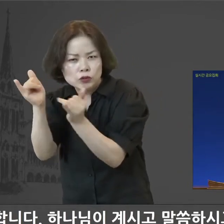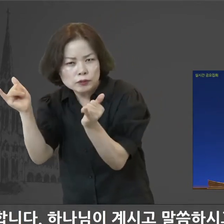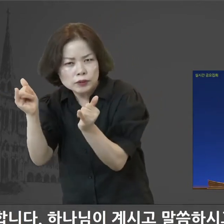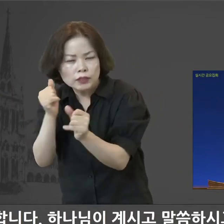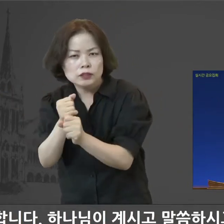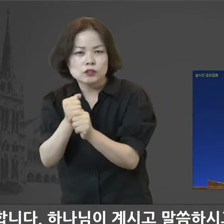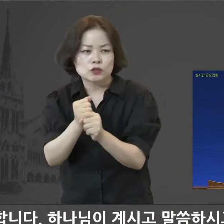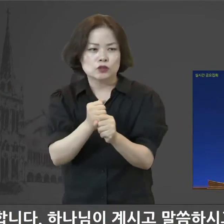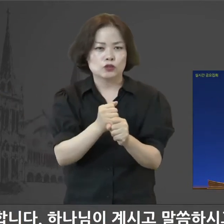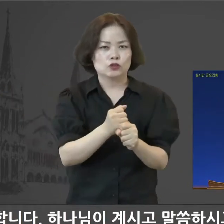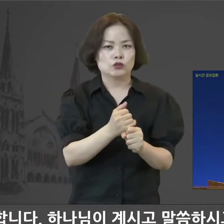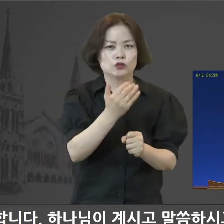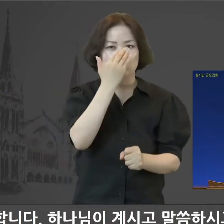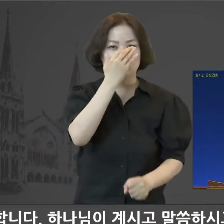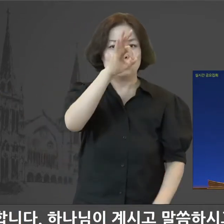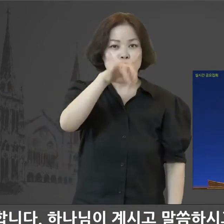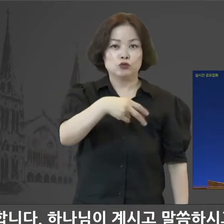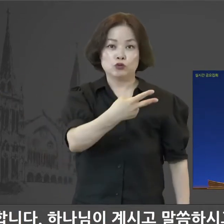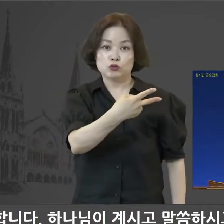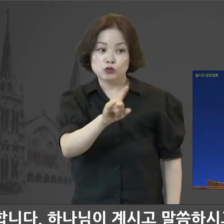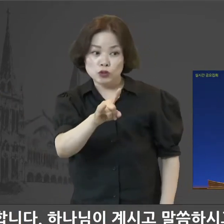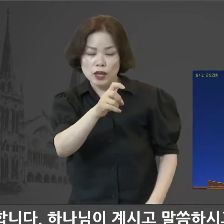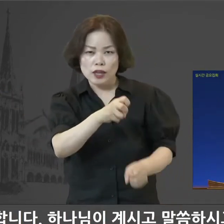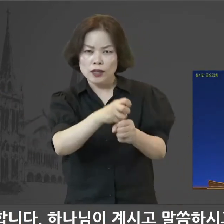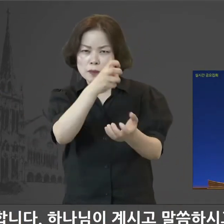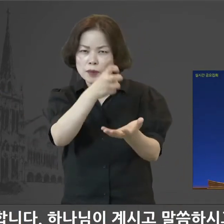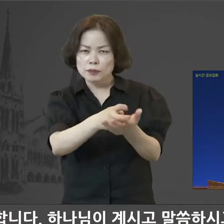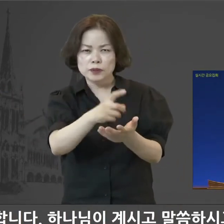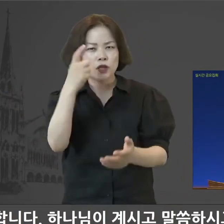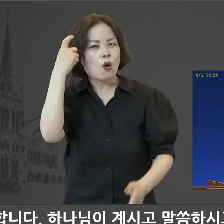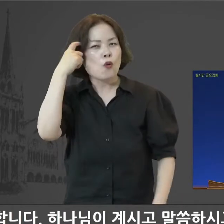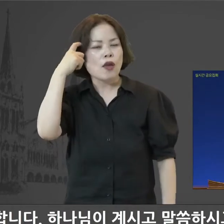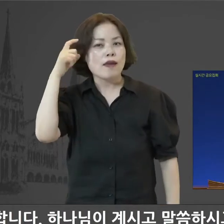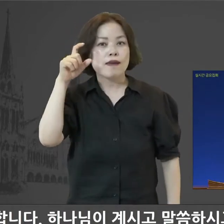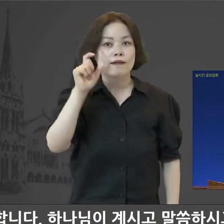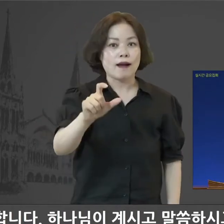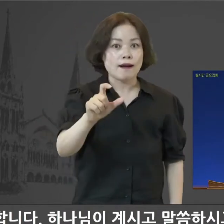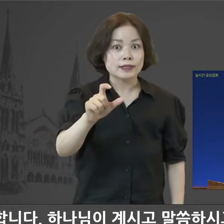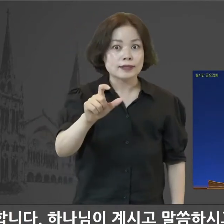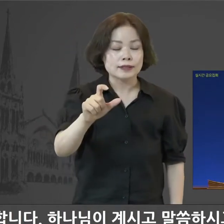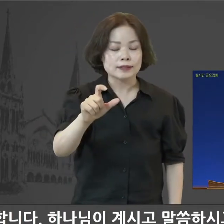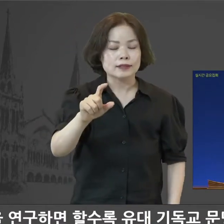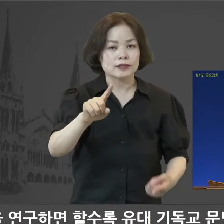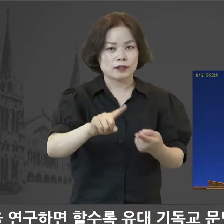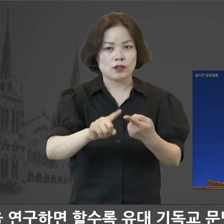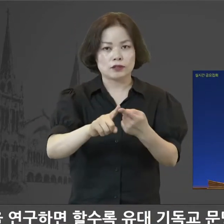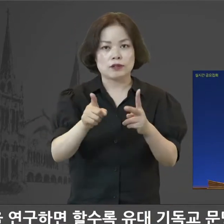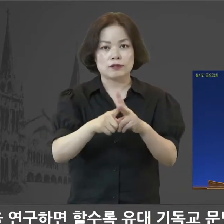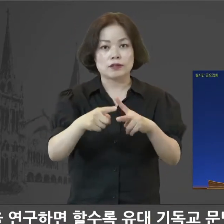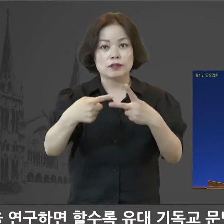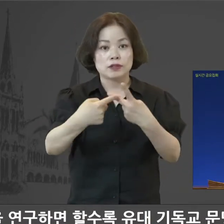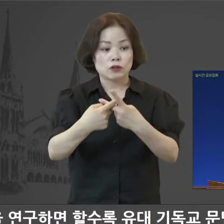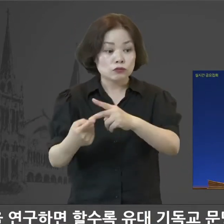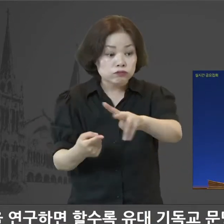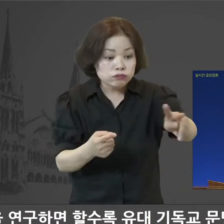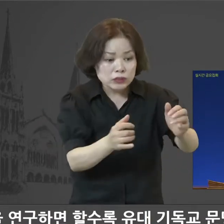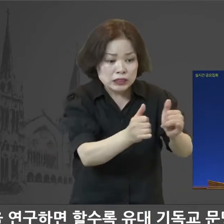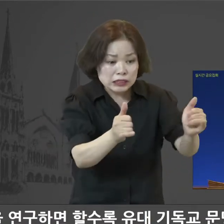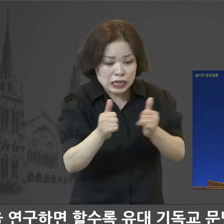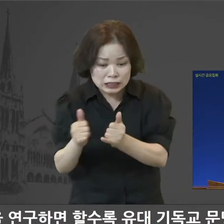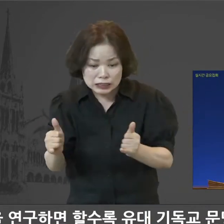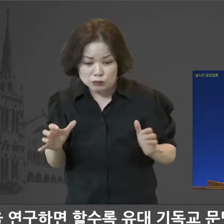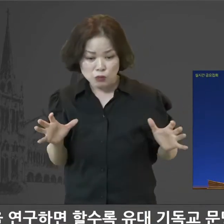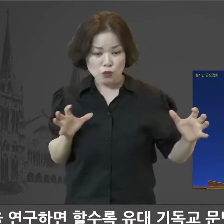유대 기독교 문명에서의 법치가 왜 강한지 그게 이해가 되는 거예요. 그러니까 우리끼리 인간끼리 모여서